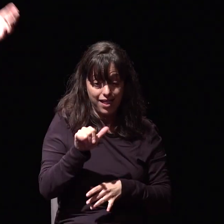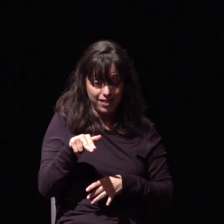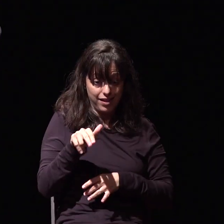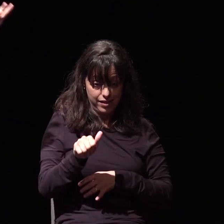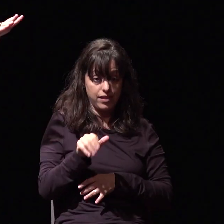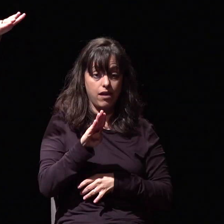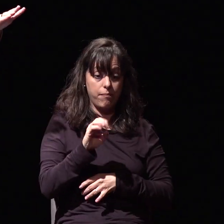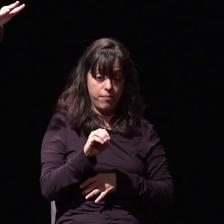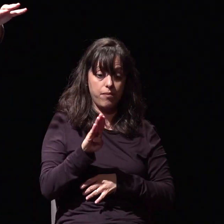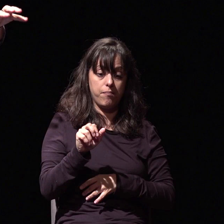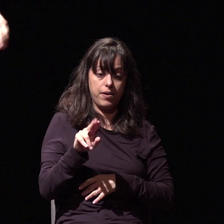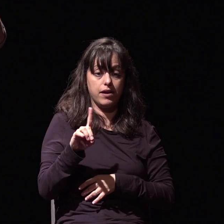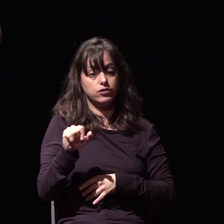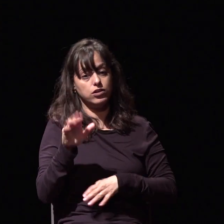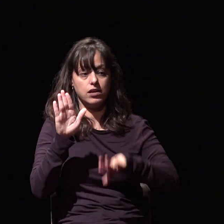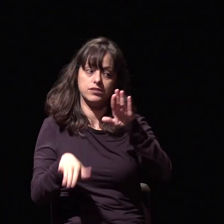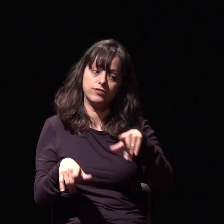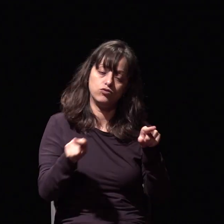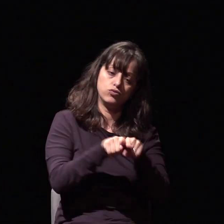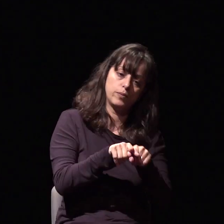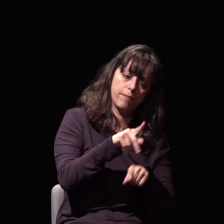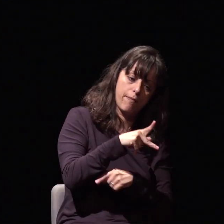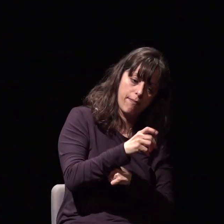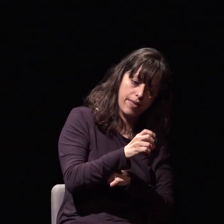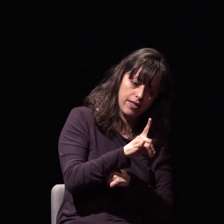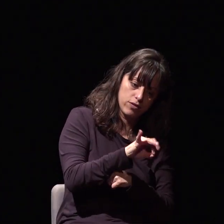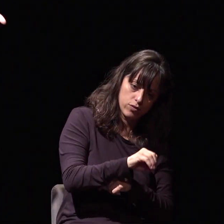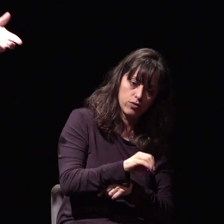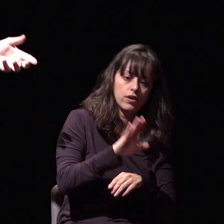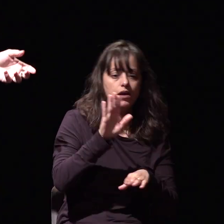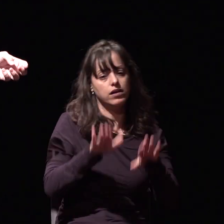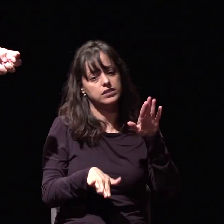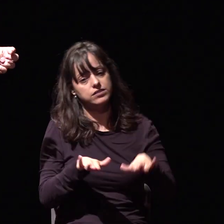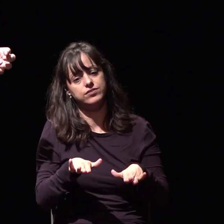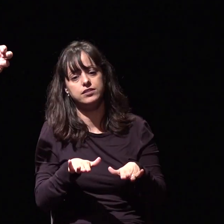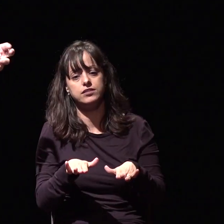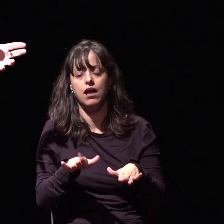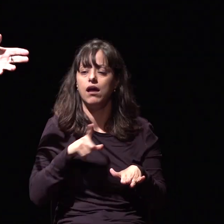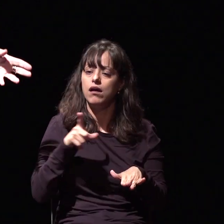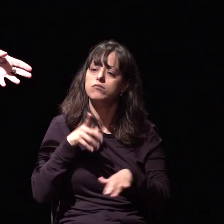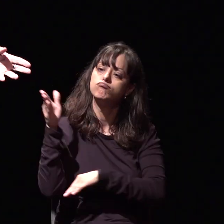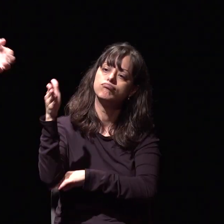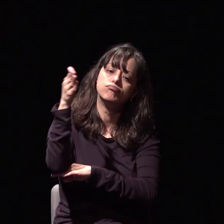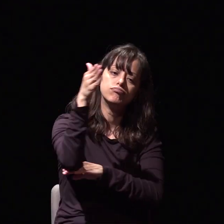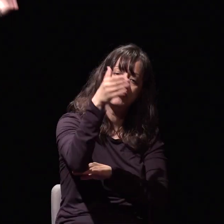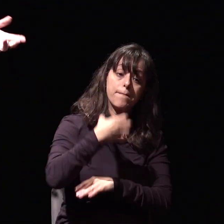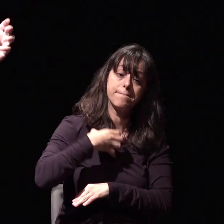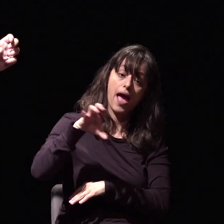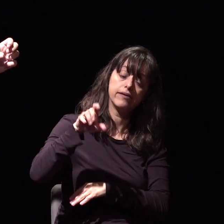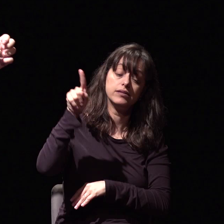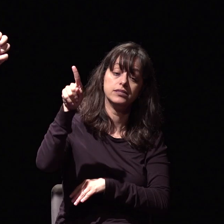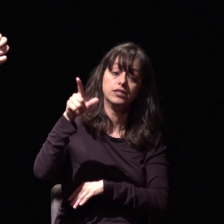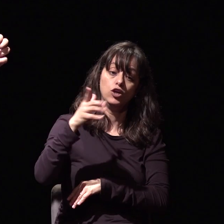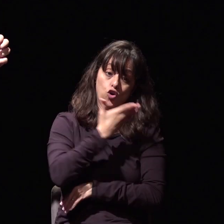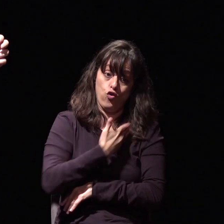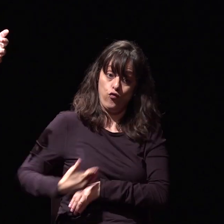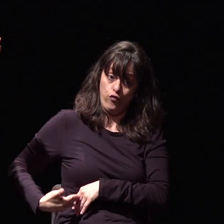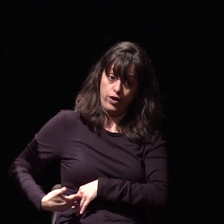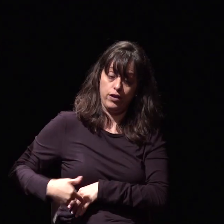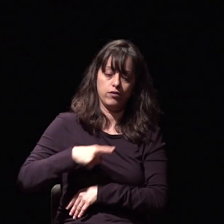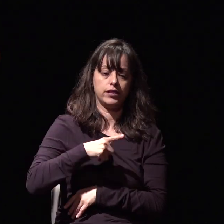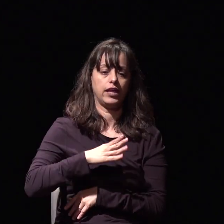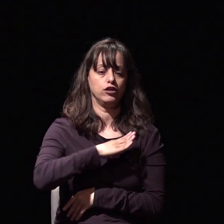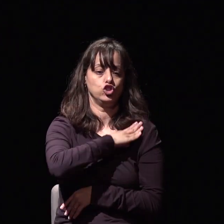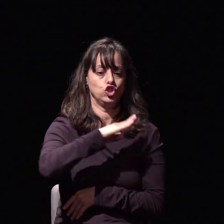Lina Bobardi, ora em parceria com o Petro, ora ela discutindo isso nas instâncias do governo da Bahia, com o general Juraci